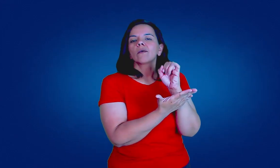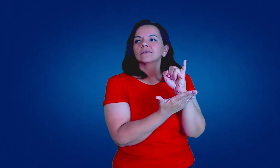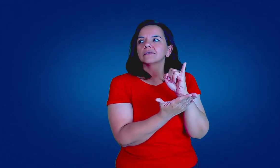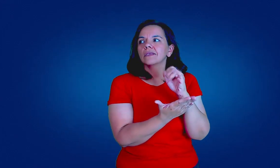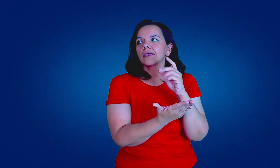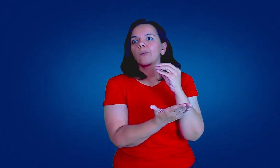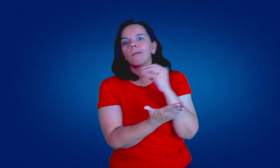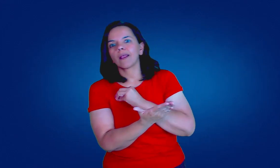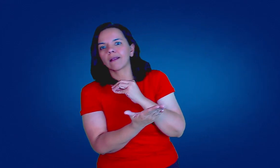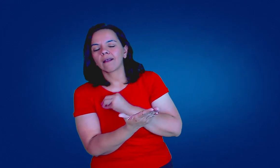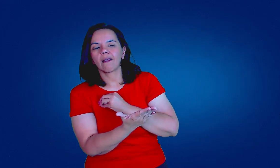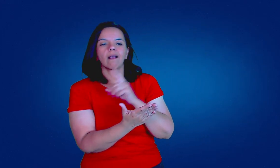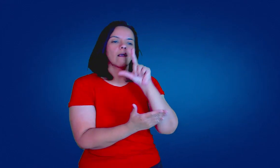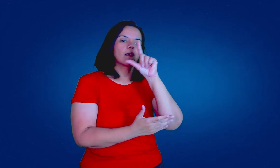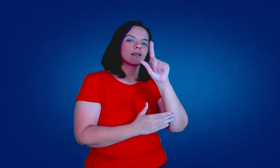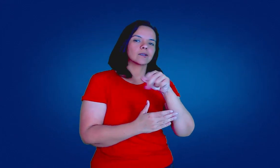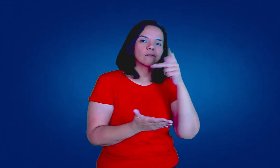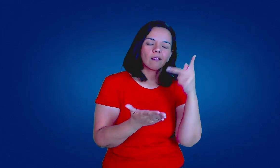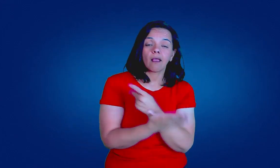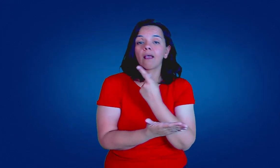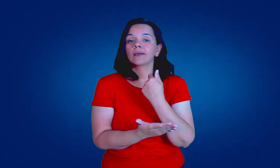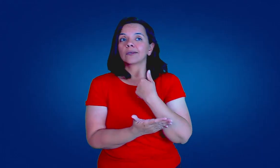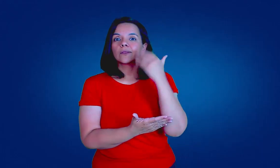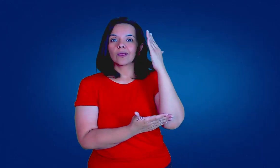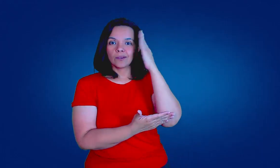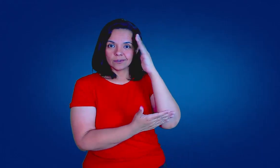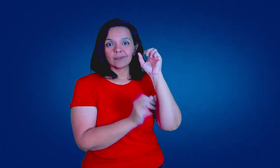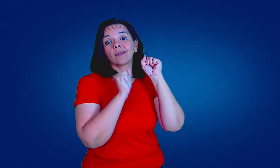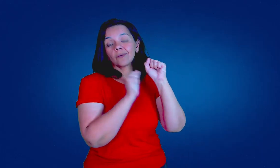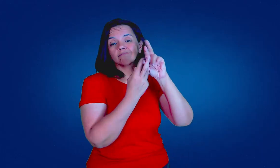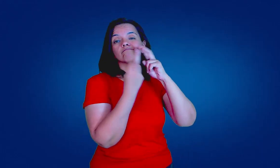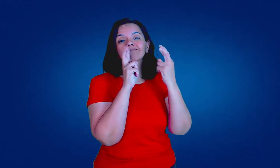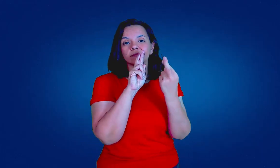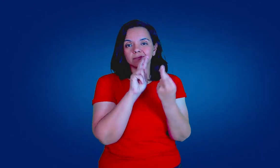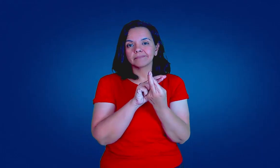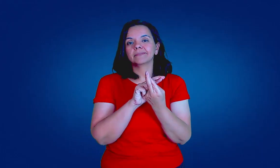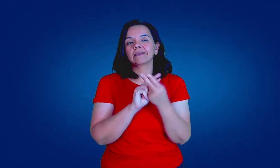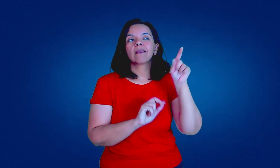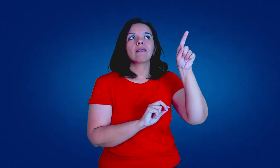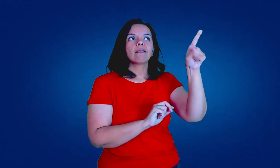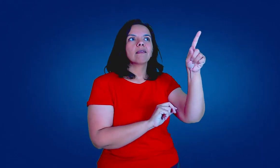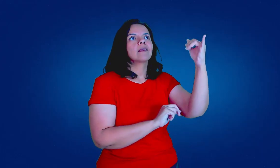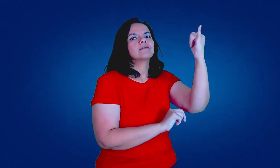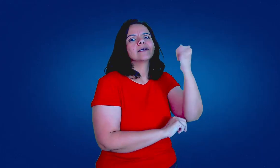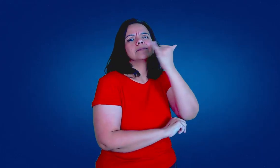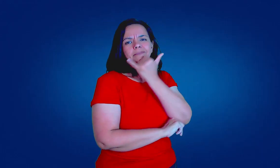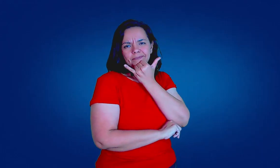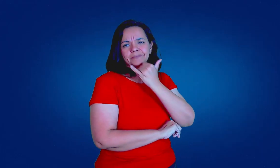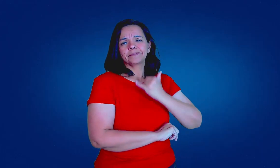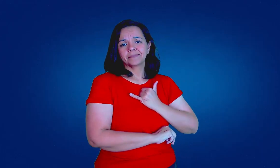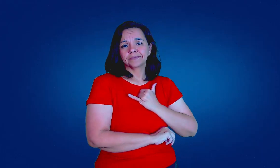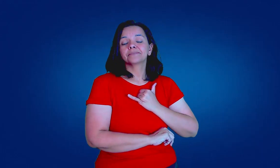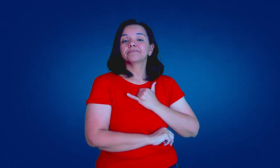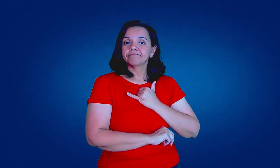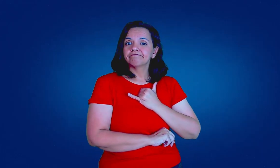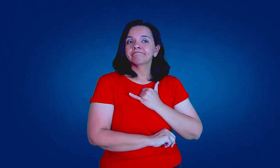se eu for fiel, se eu fizer coisas erradas, se eu pecar, mas eu me arrepender, o Senhor vai